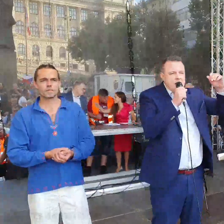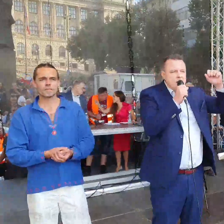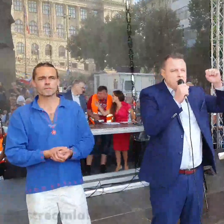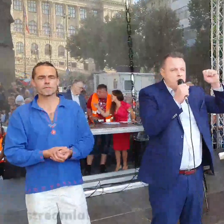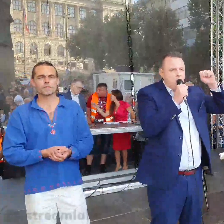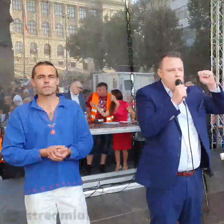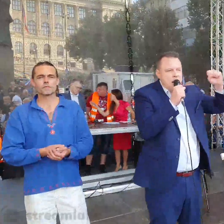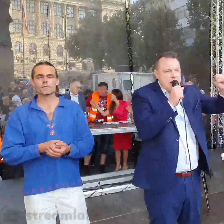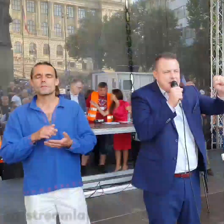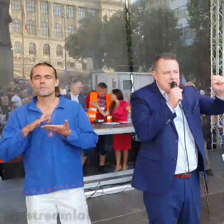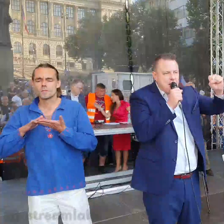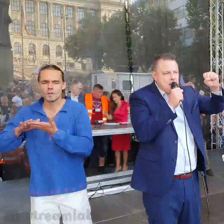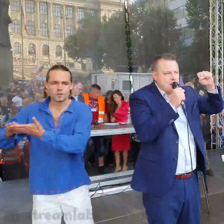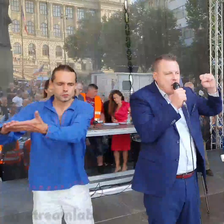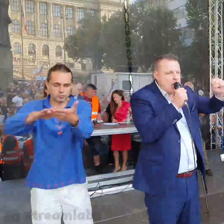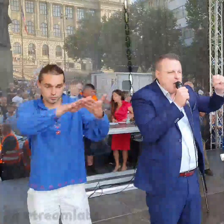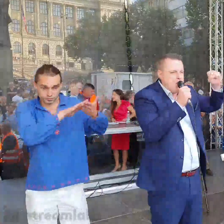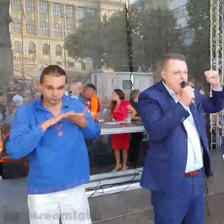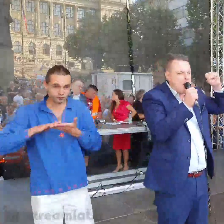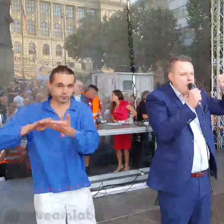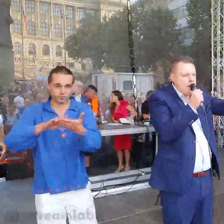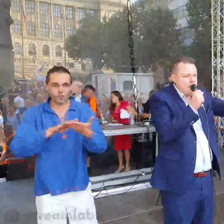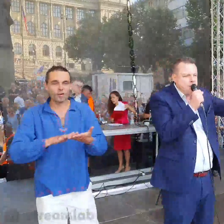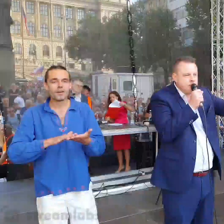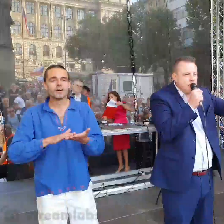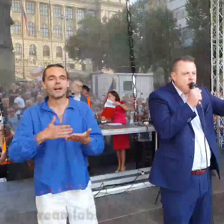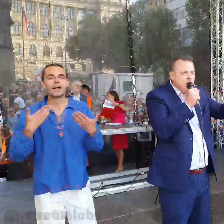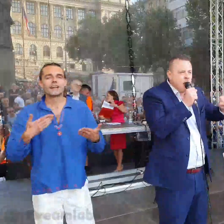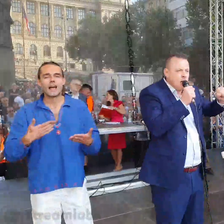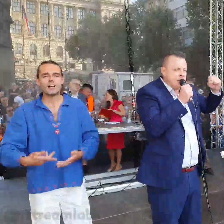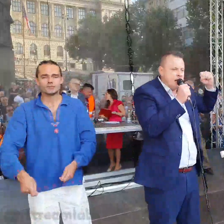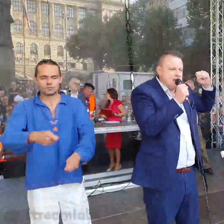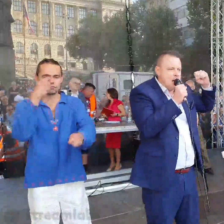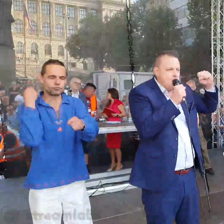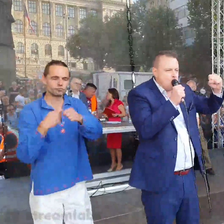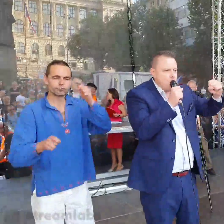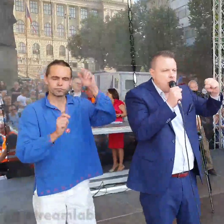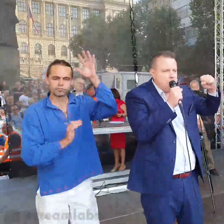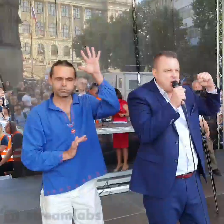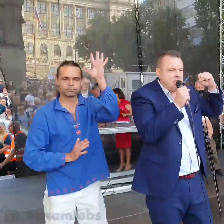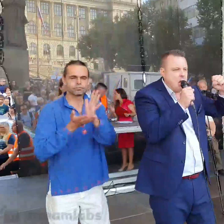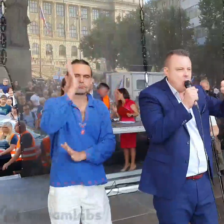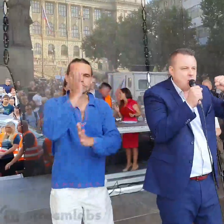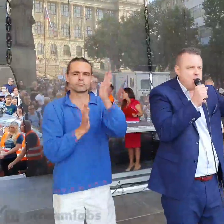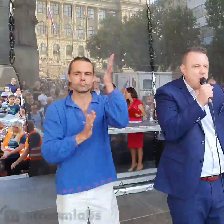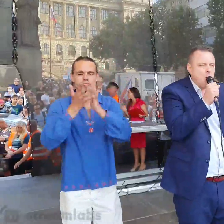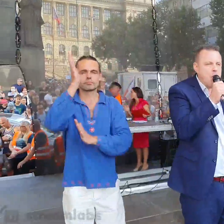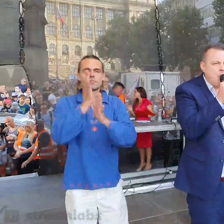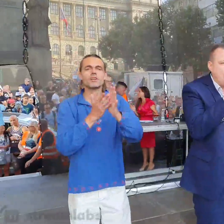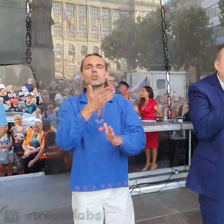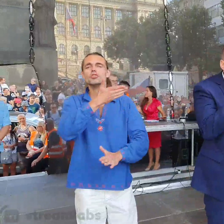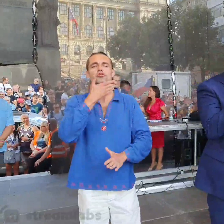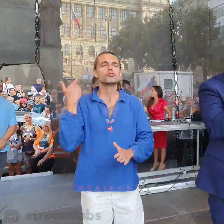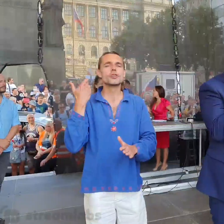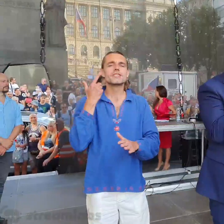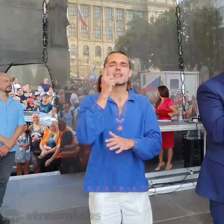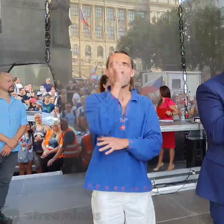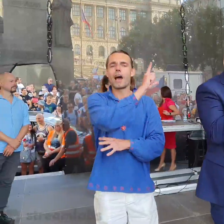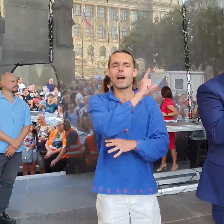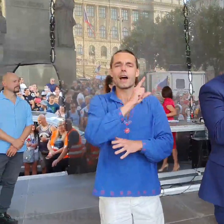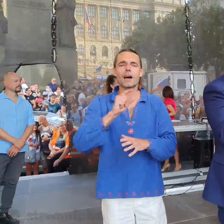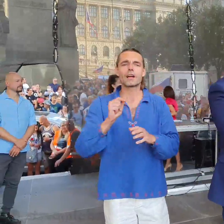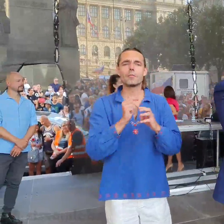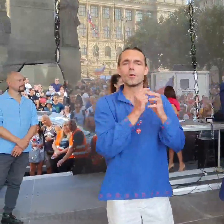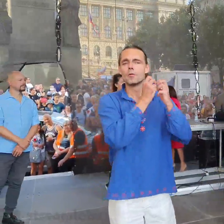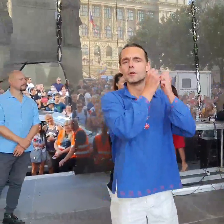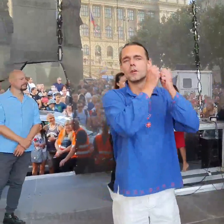Společně spolu dnes zažehneme plamen, který se rozhoří přes celou Českou republiku a kterou